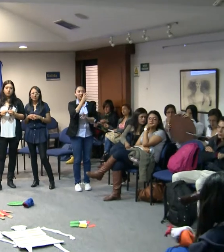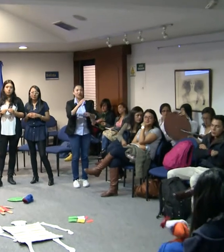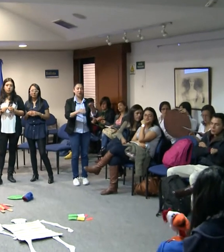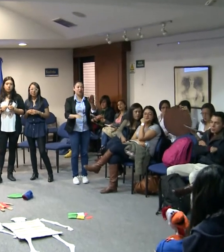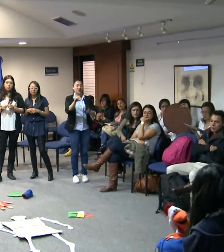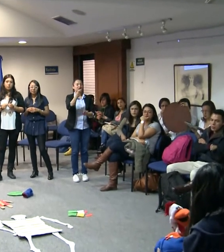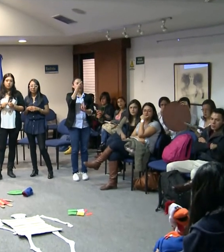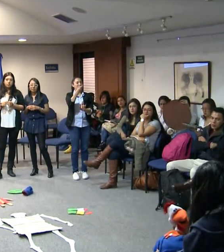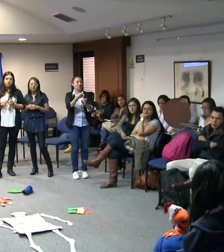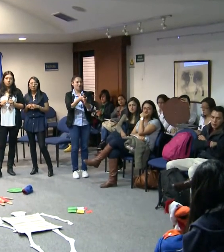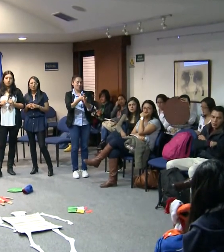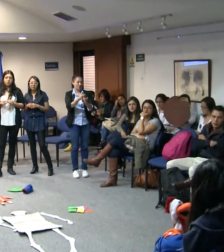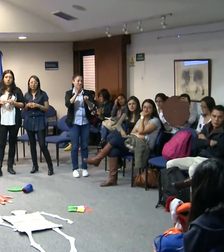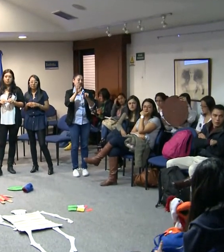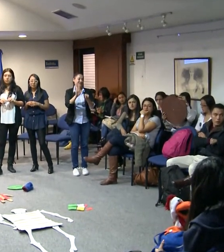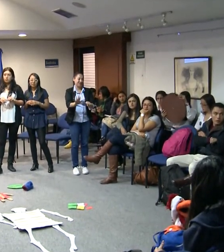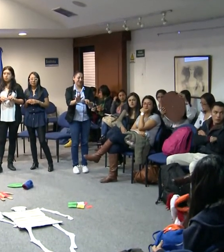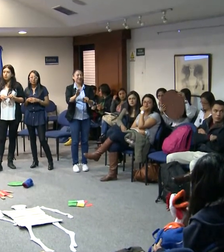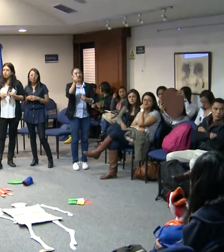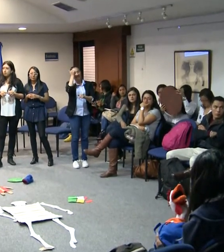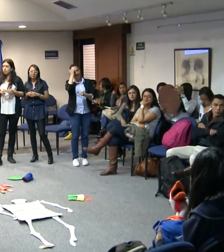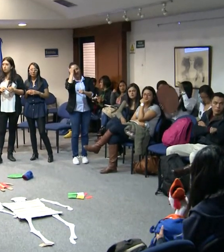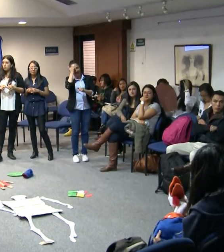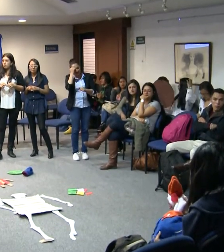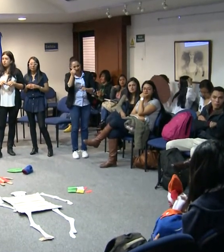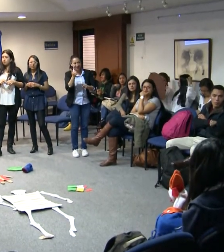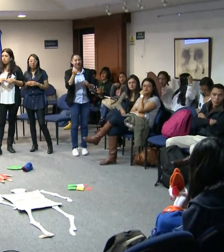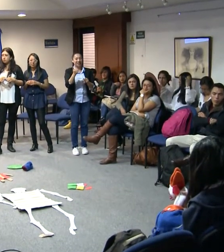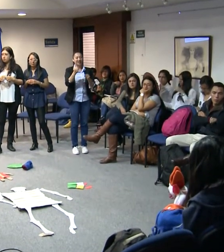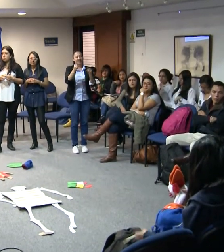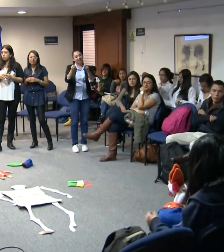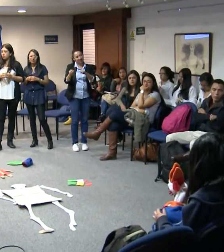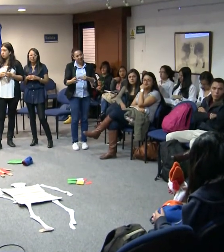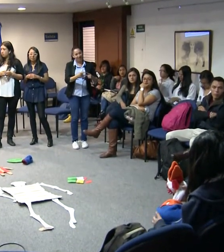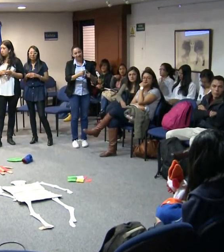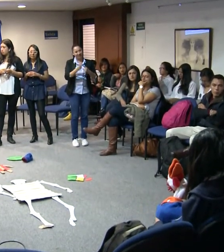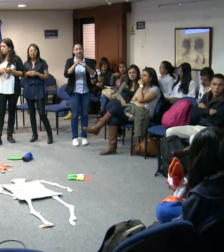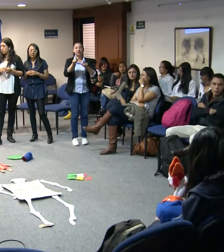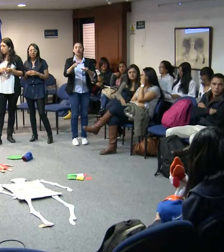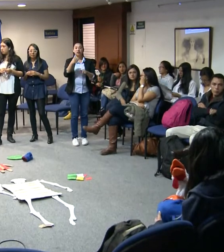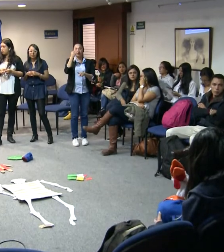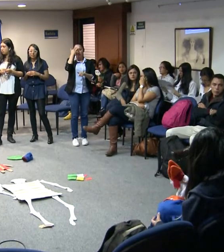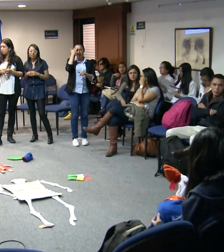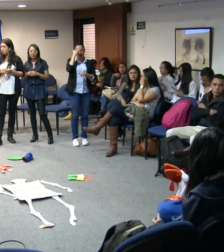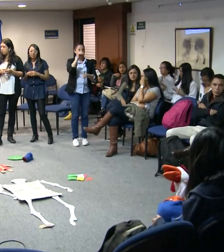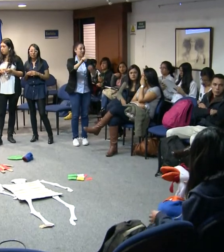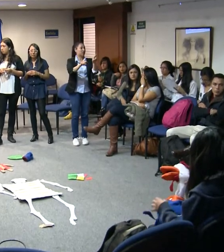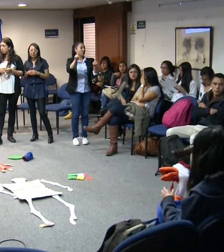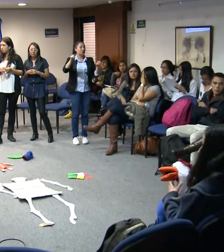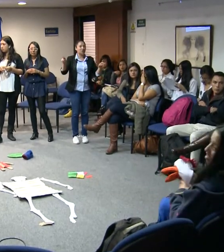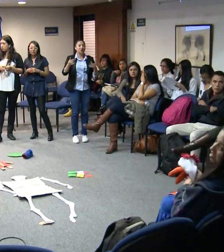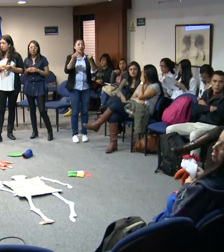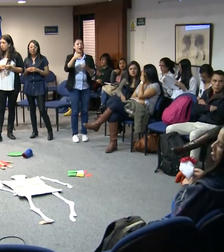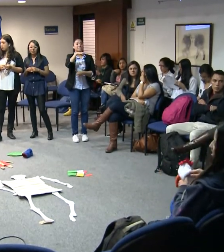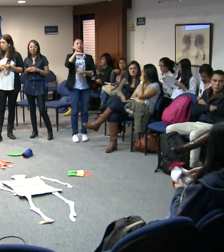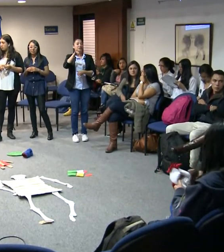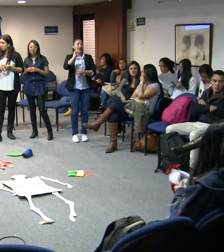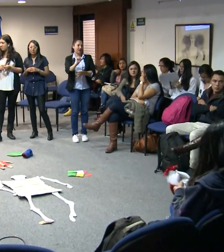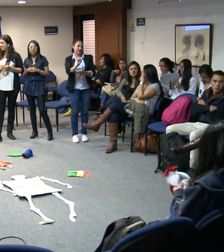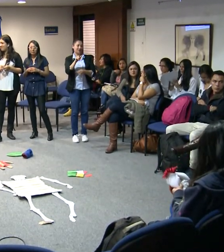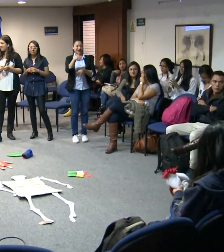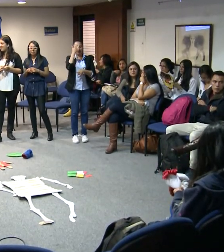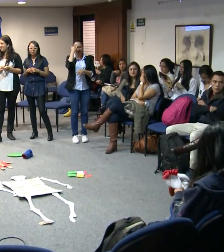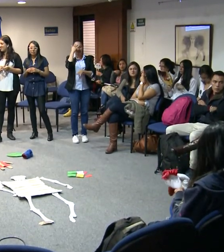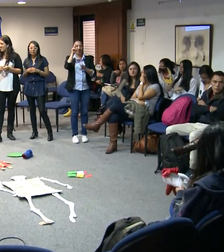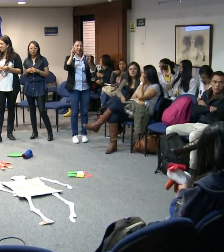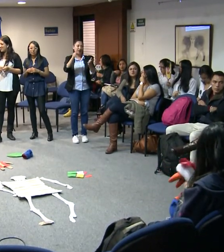que le da el educador especial. Y creo que para los estudiantes que están transitando por los PPI, en donde abordamos toda la